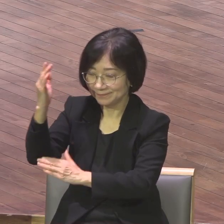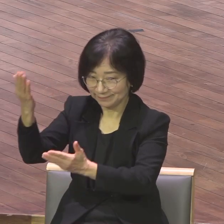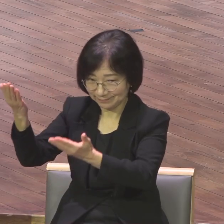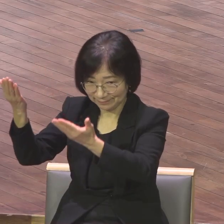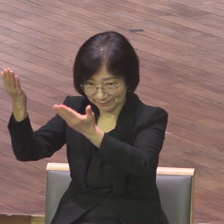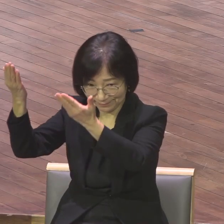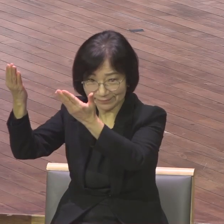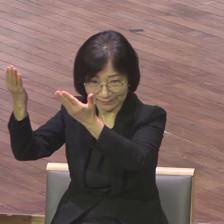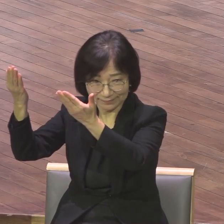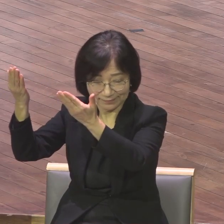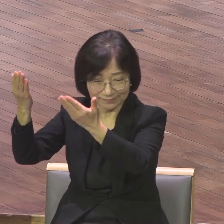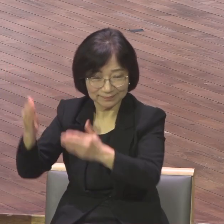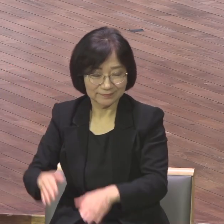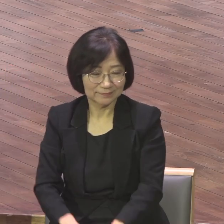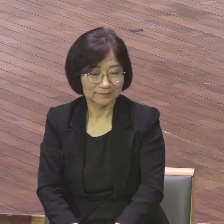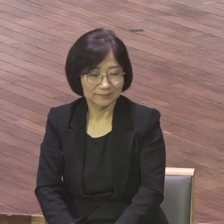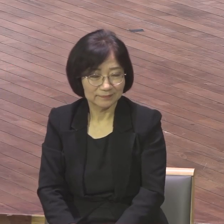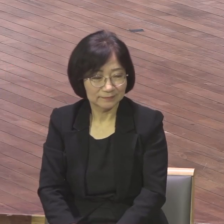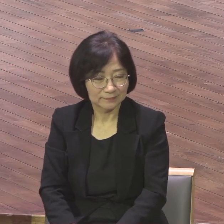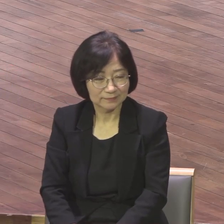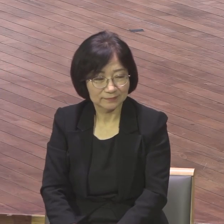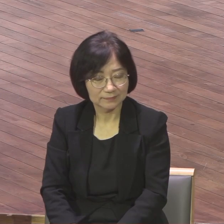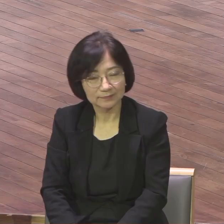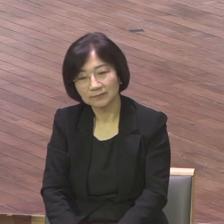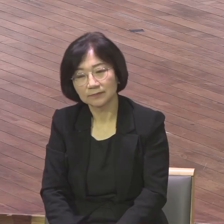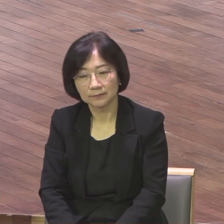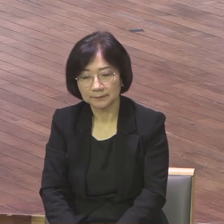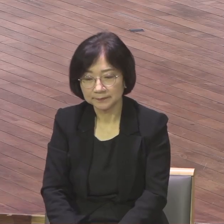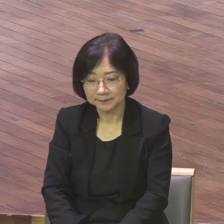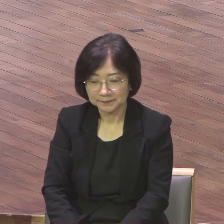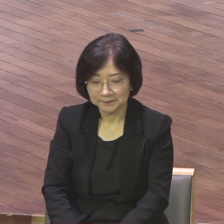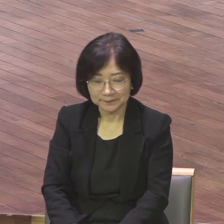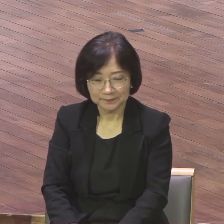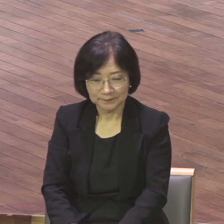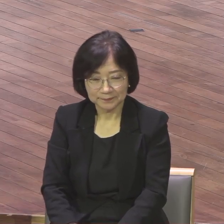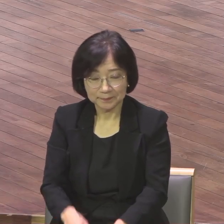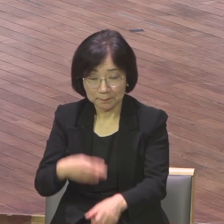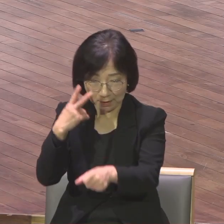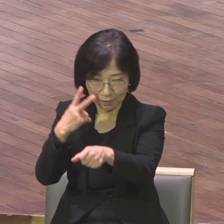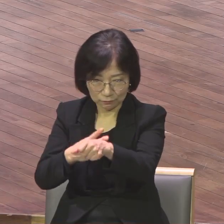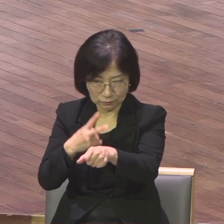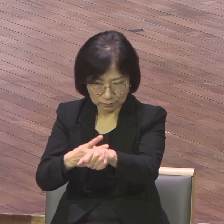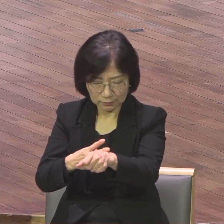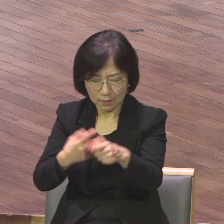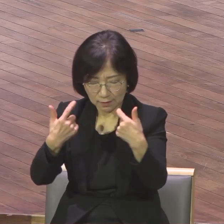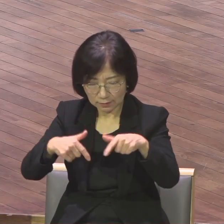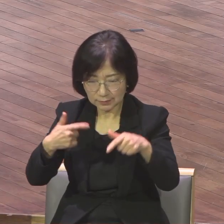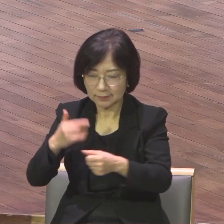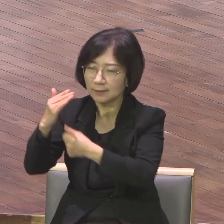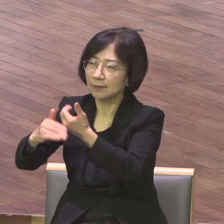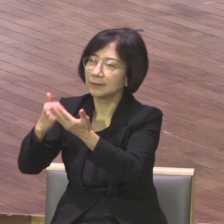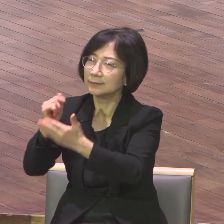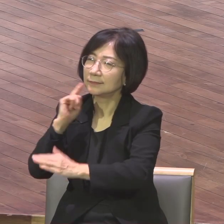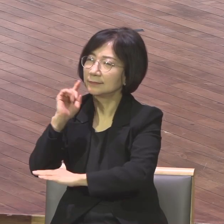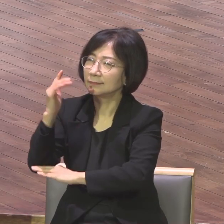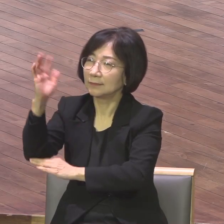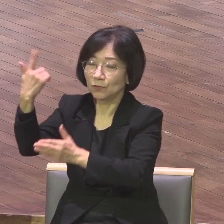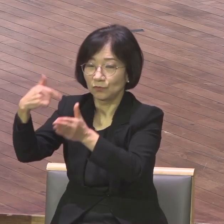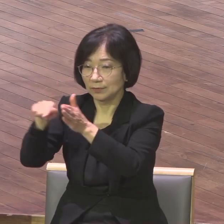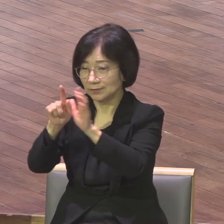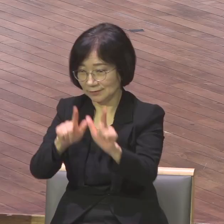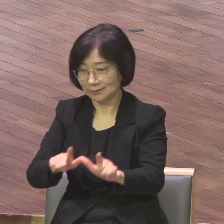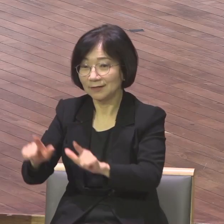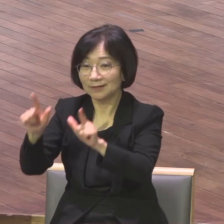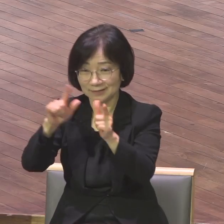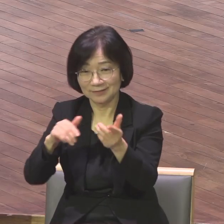영광. 바울이 실제로 그런 삶을 살았기 때문에 강조한 거지요. 바울이. 자, 그래서